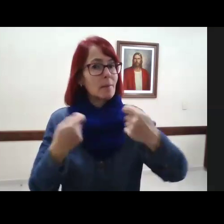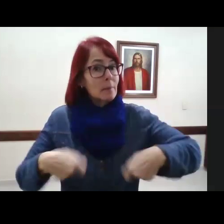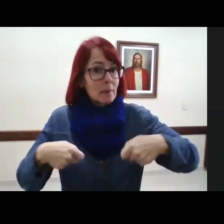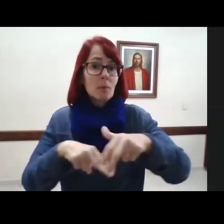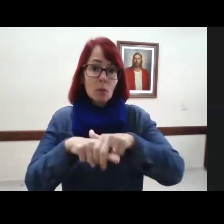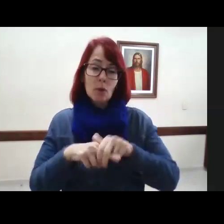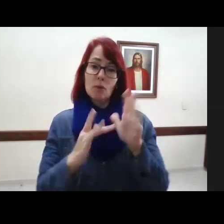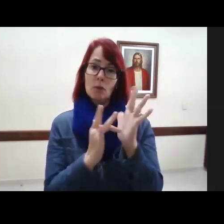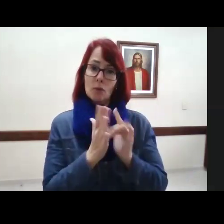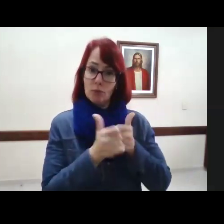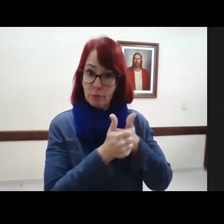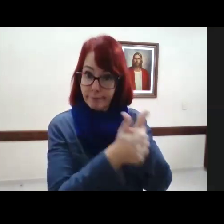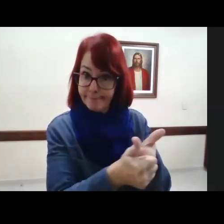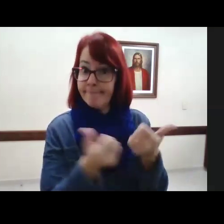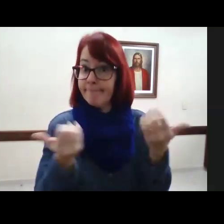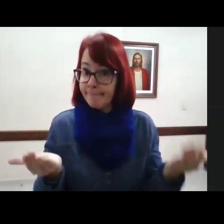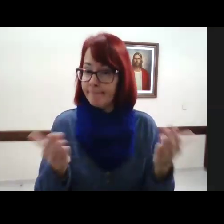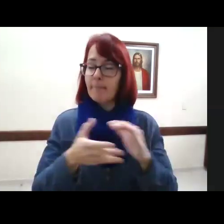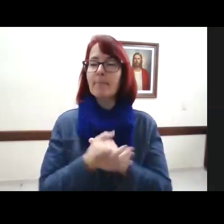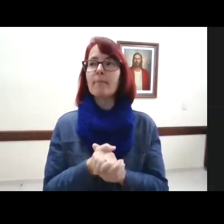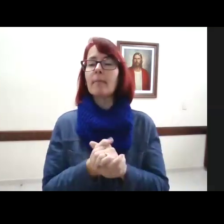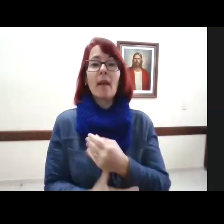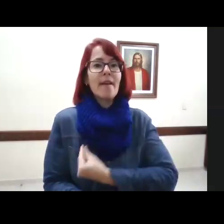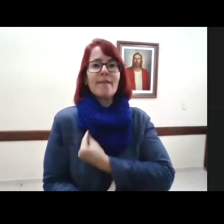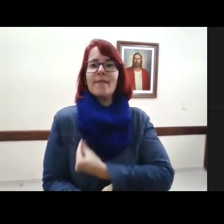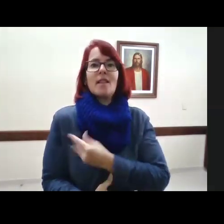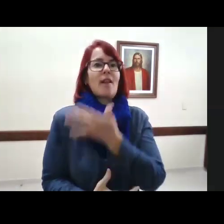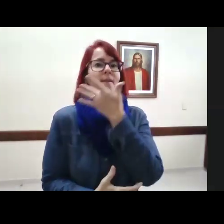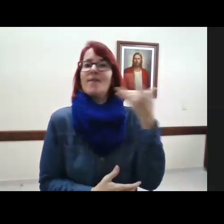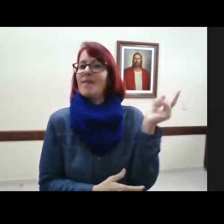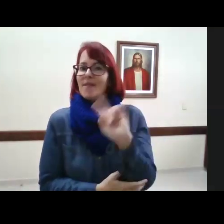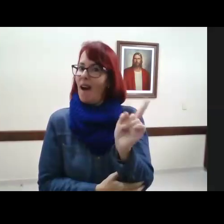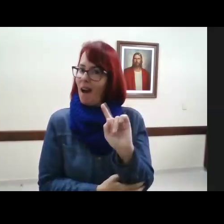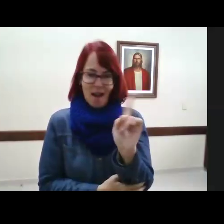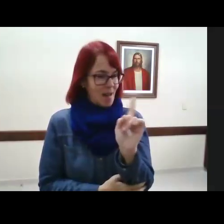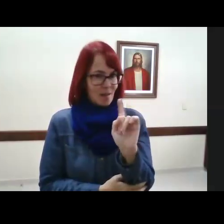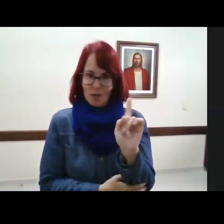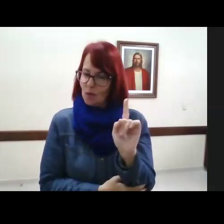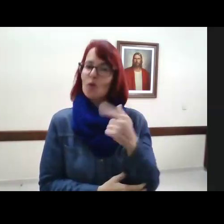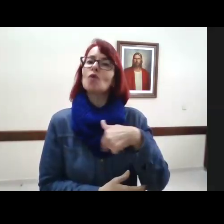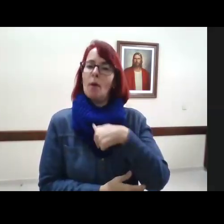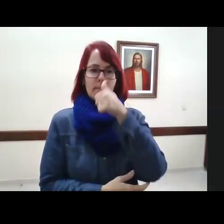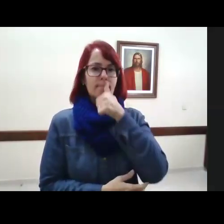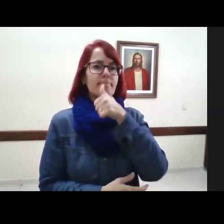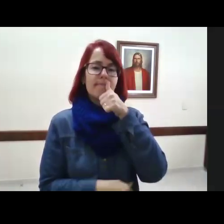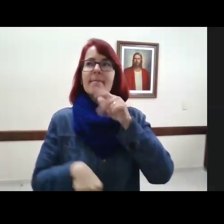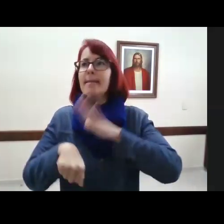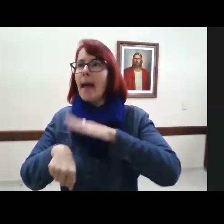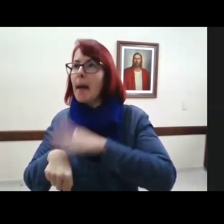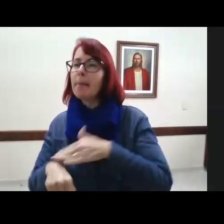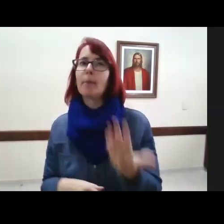seguir a Jesus Cristo, né? Então a nossa vida não é confortável como membros da igreja. A gente faz muitos sacrifícios de tempo,